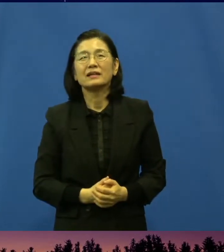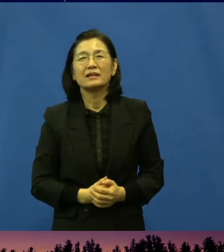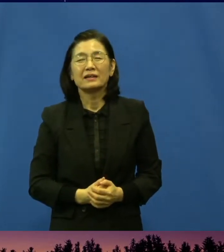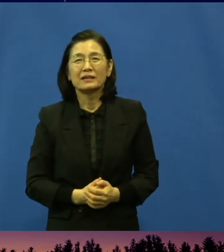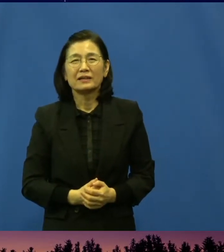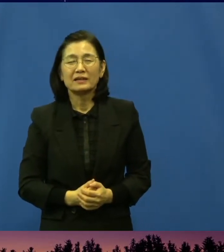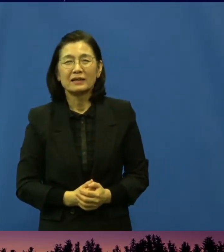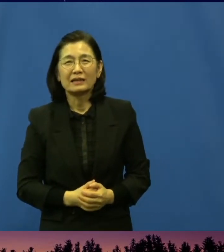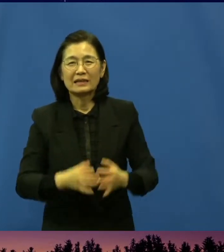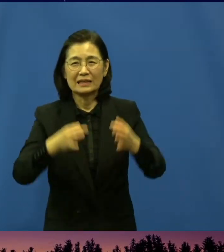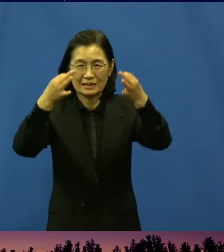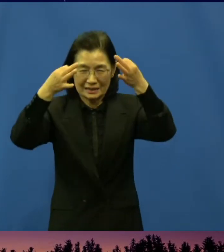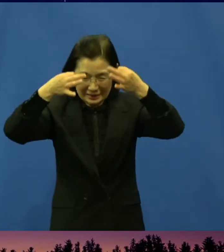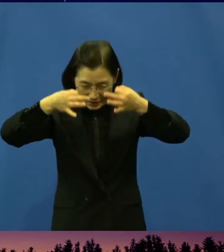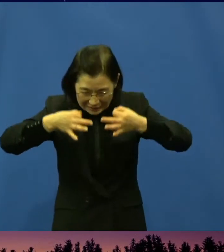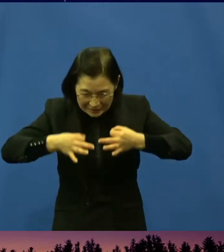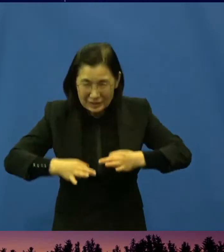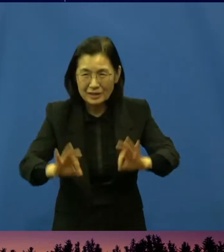철야 개근합시다.